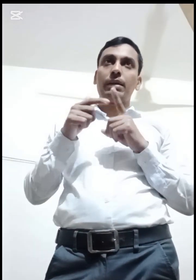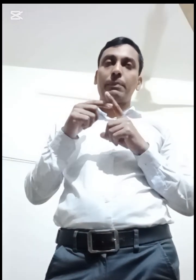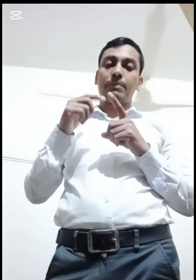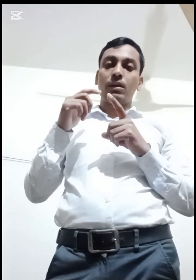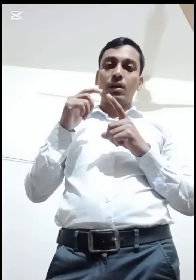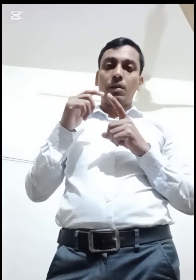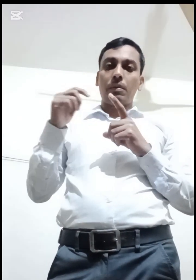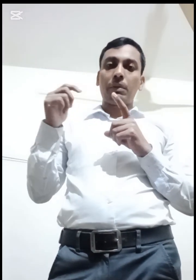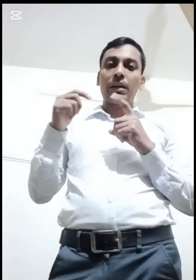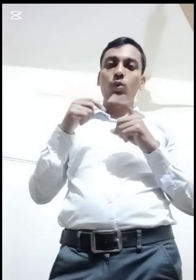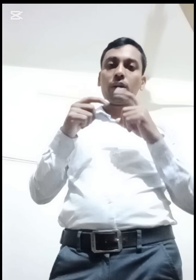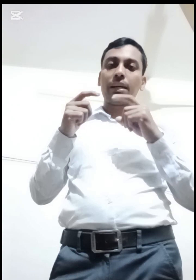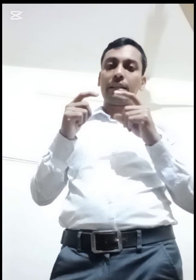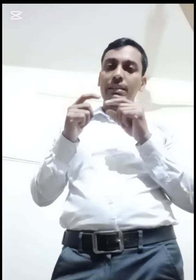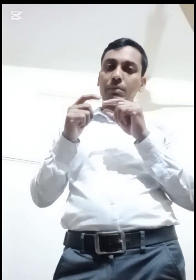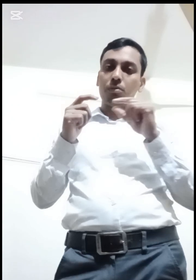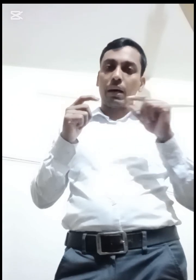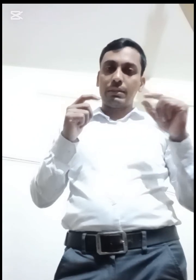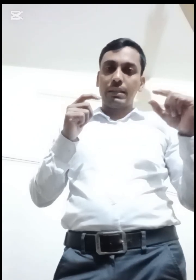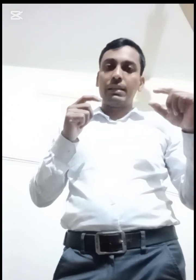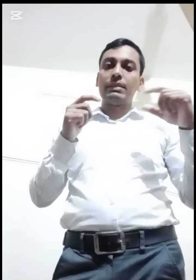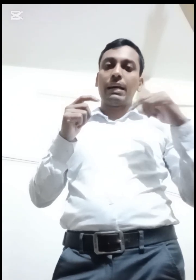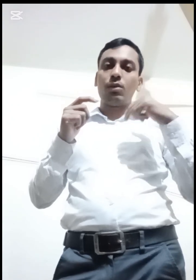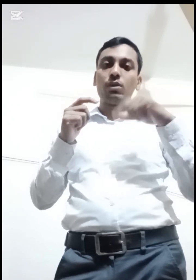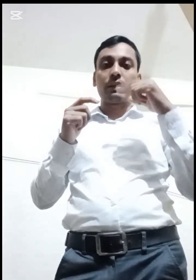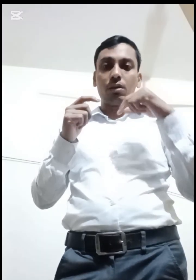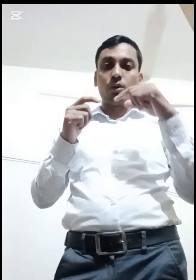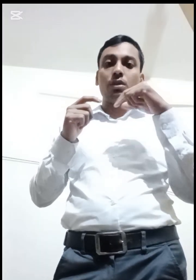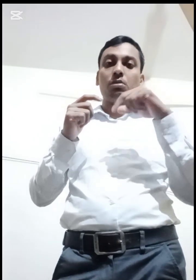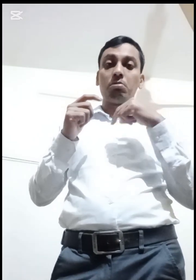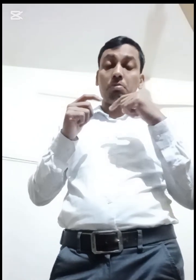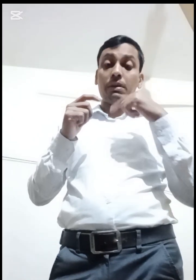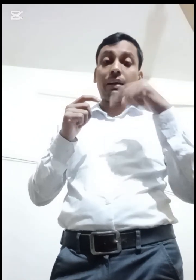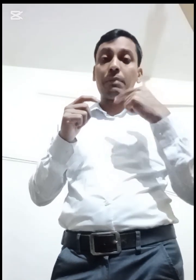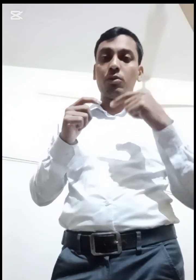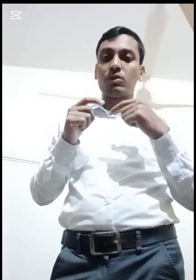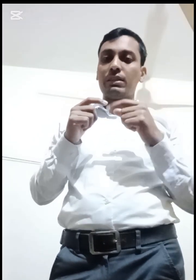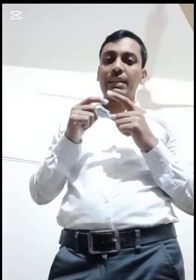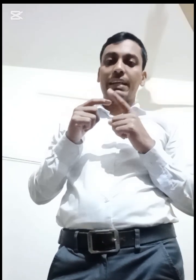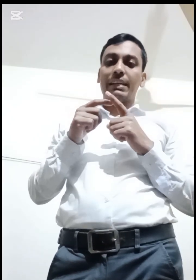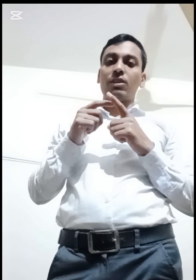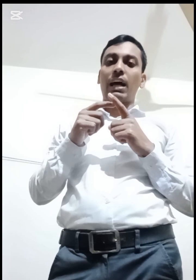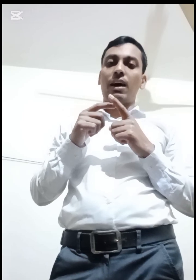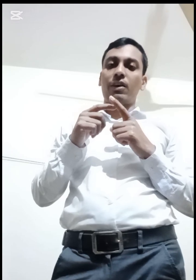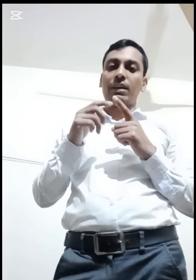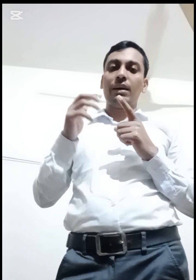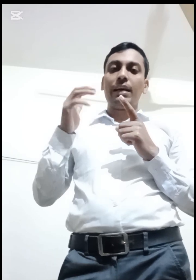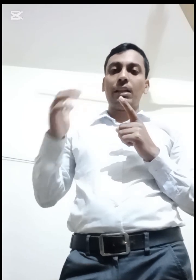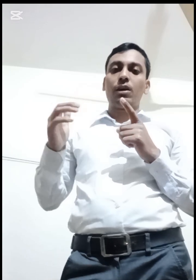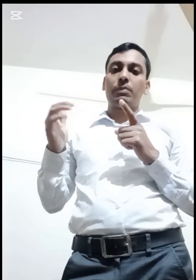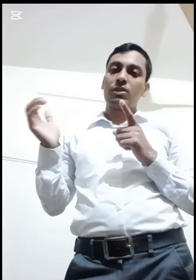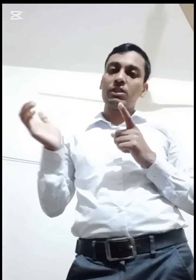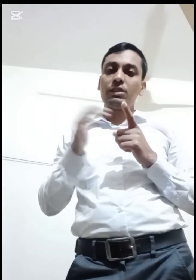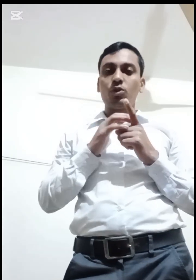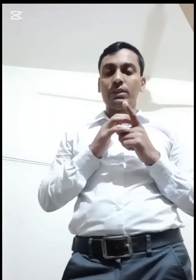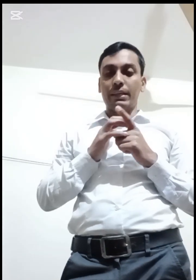মানে আমরা লোডের ক্ষেত্রে যে আস্তে ধীরে যায়, লোডের মানে টাইপ অনুযায়ী, সেক্ষেত্রে কিন্তু তা হয় না, দেওয়ার মাত্র সে চলে যায়।